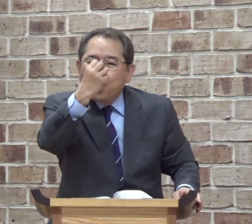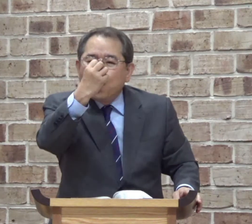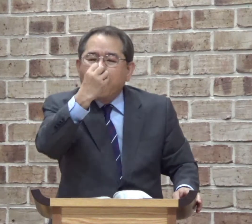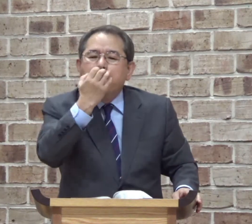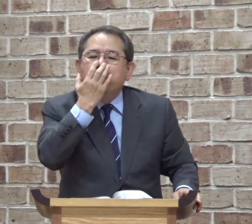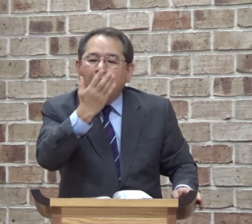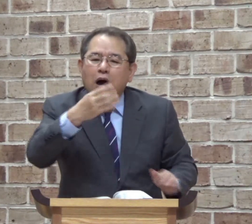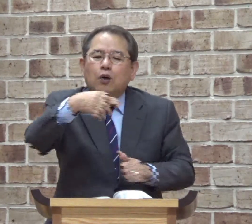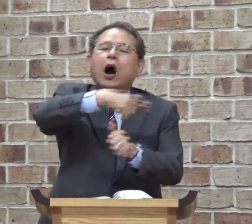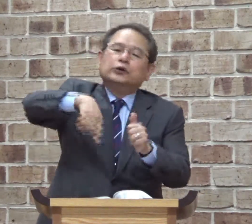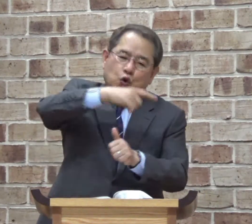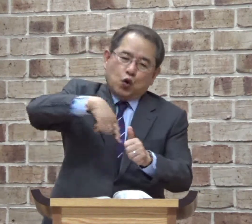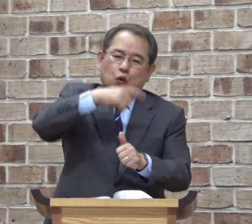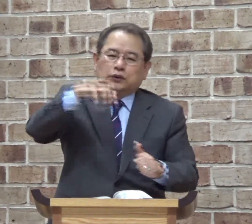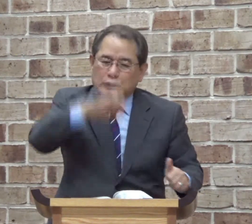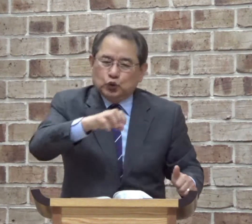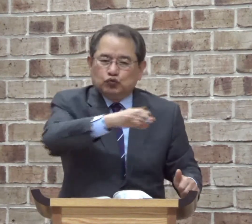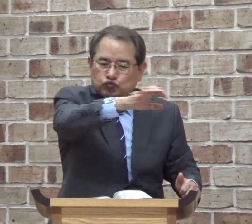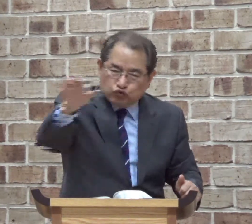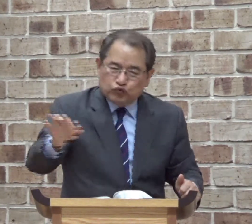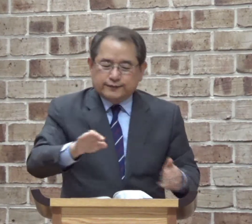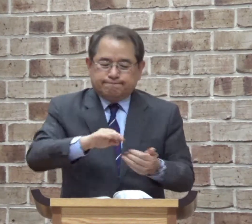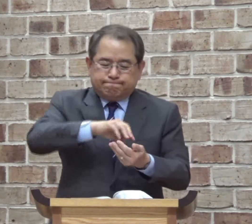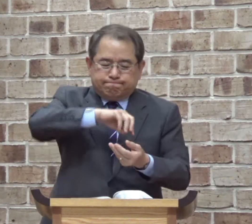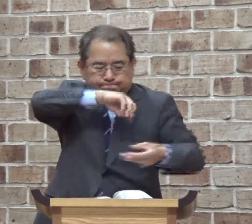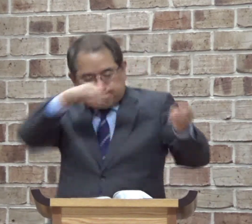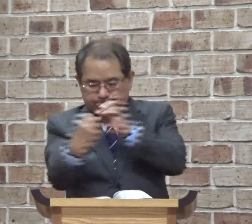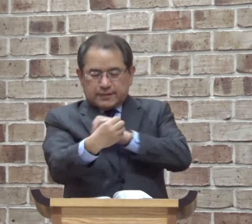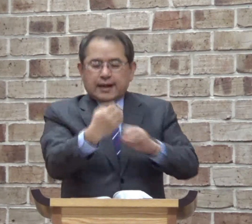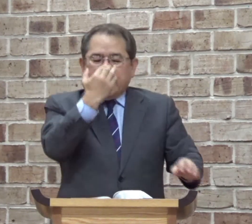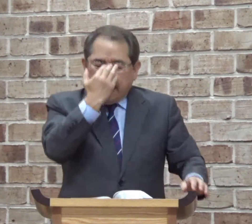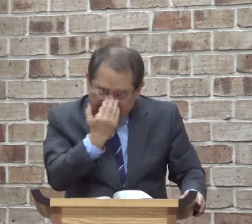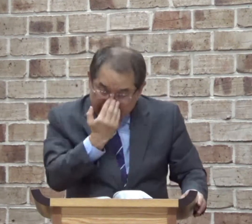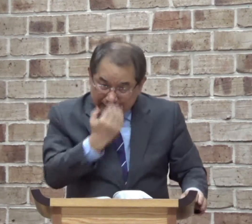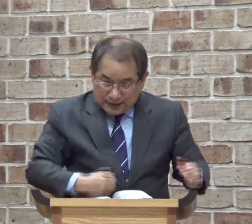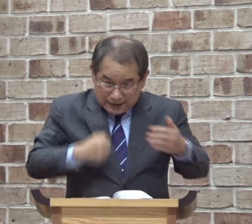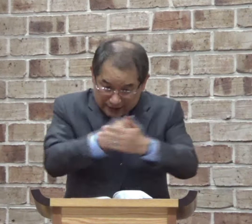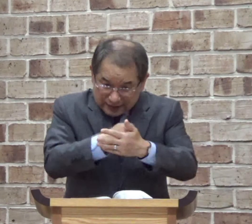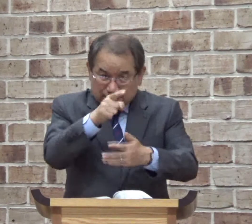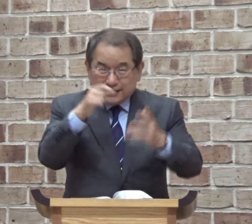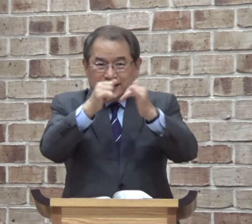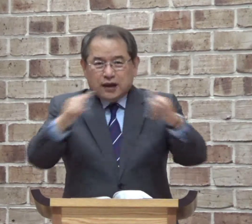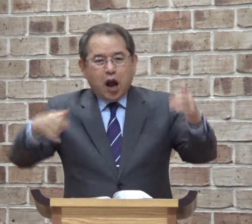교만해지기 쉬운 환경에서 우리는 오히려 겸손을 결단해야 합니다.